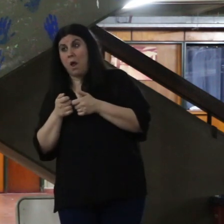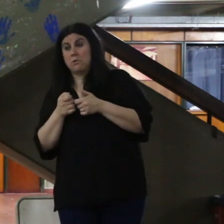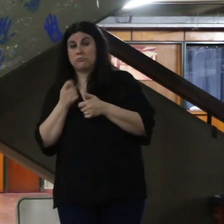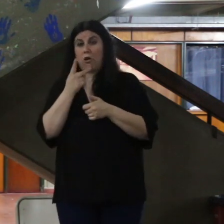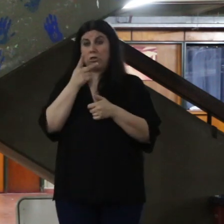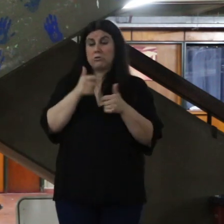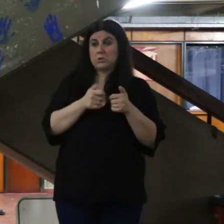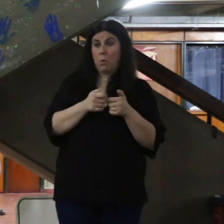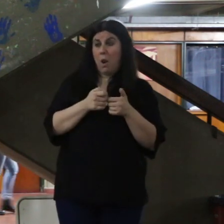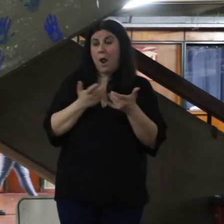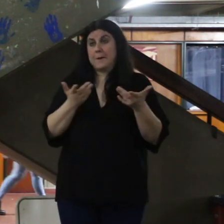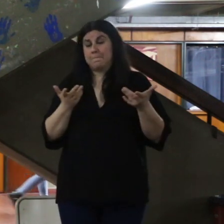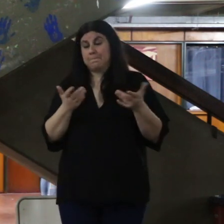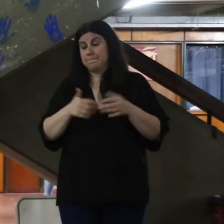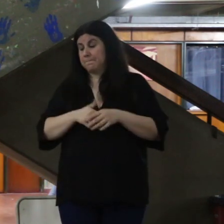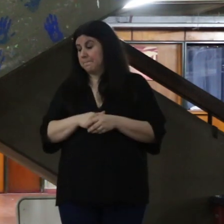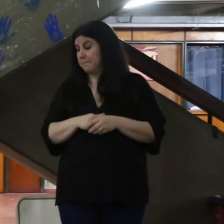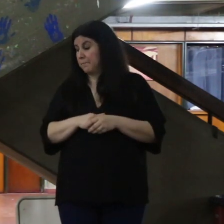hogar.